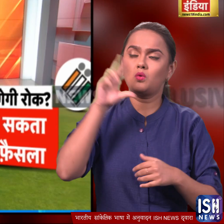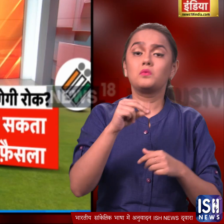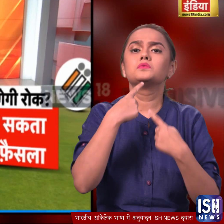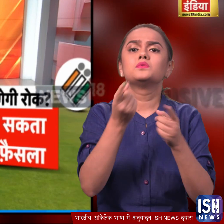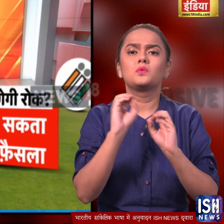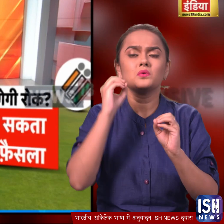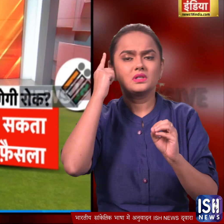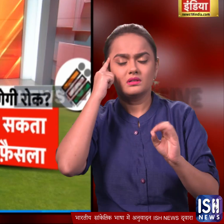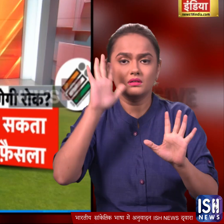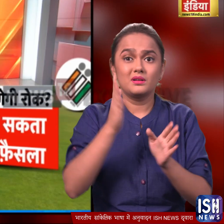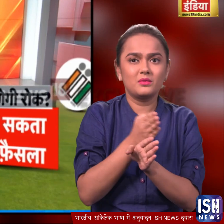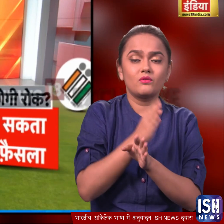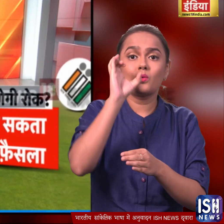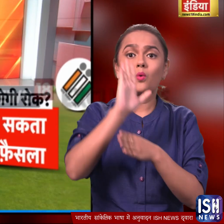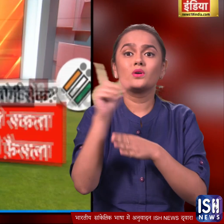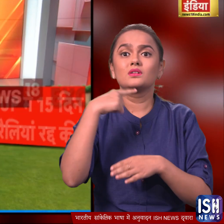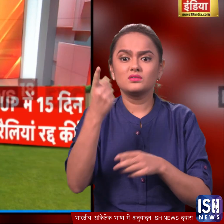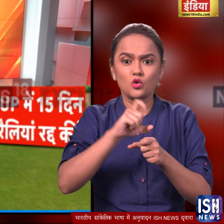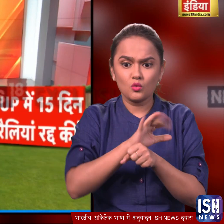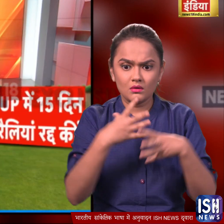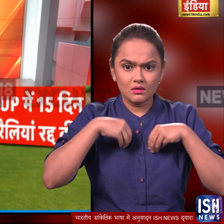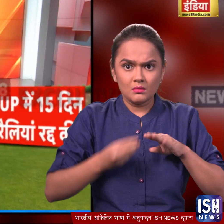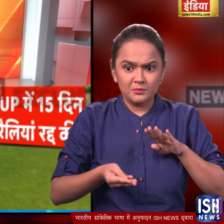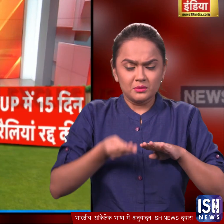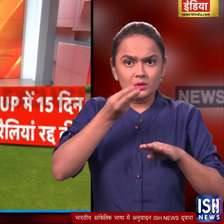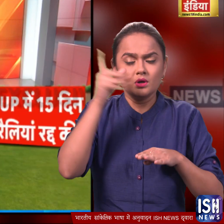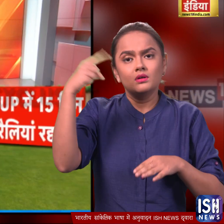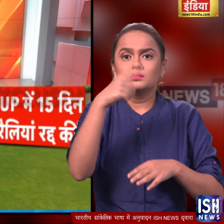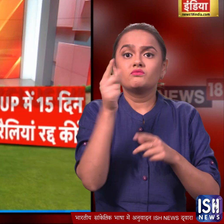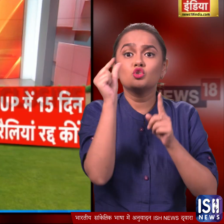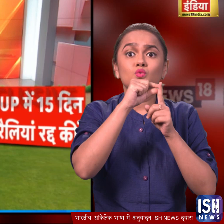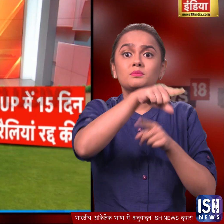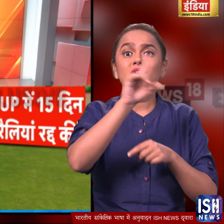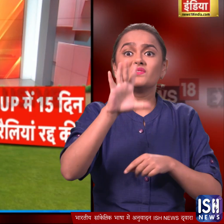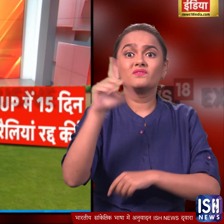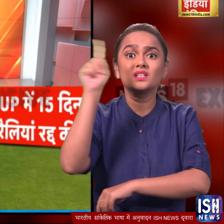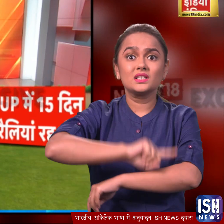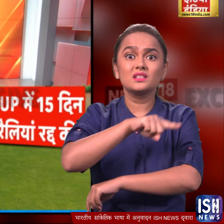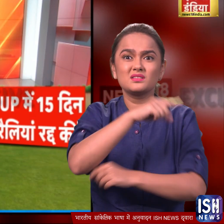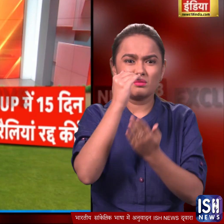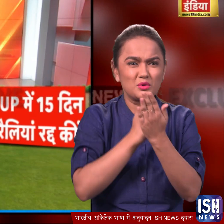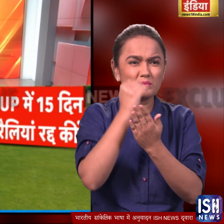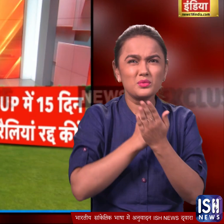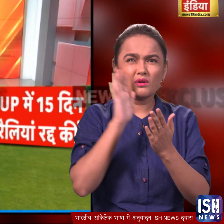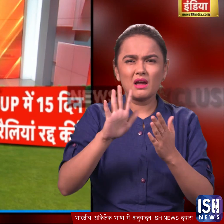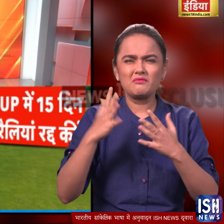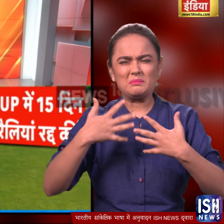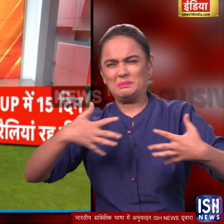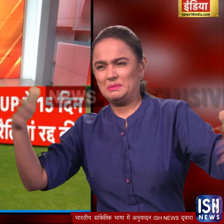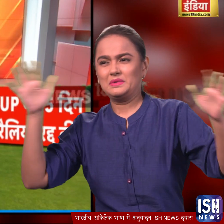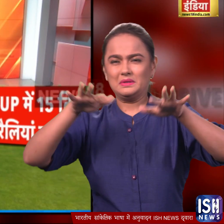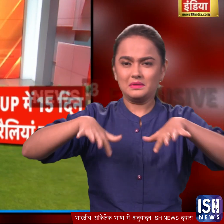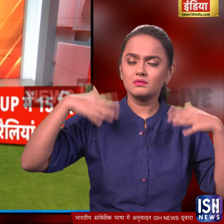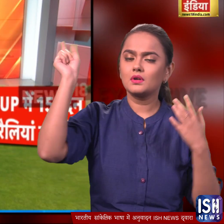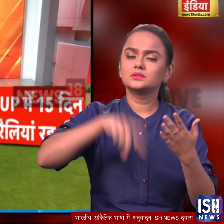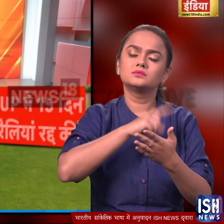फैसला नहीं लिया है, लेकिन इससे पहले ही कांग्रेस ने महामारी के बढ़ते खतरे को देखते हुए यूपी में 15 दिनों के लिए अपने बड़े कार्यक्रम रद्द कर